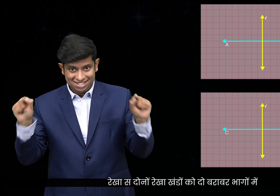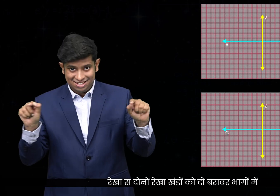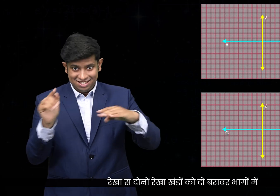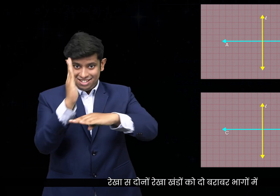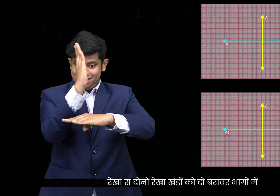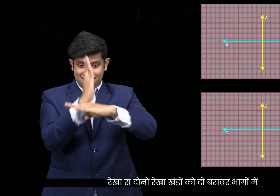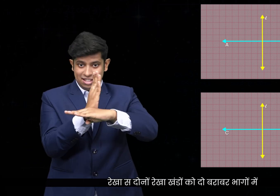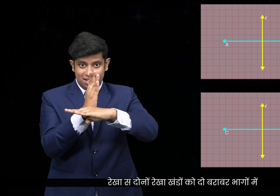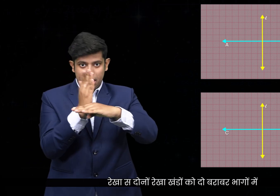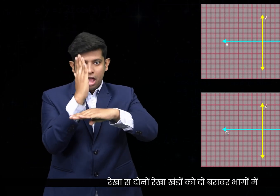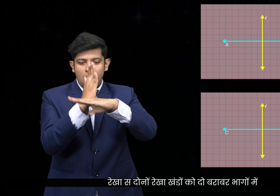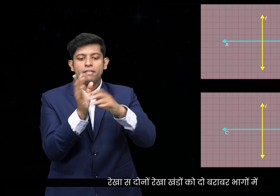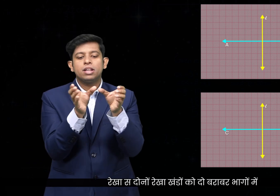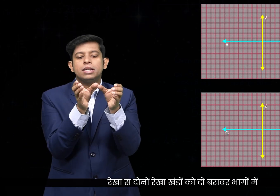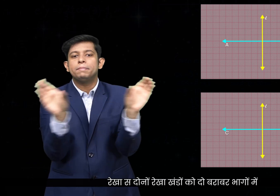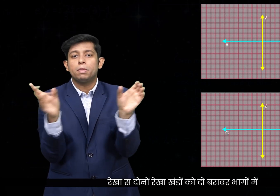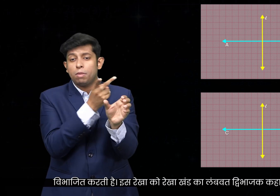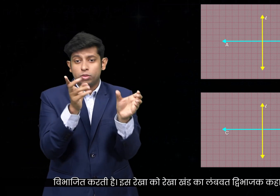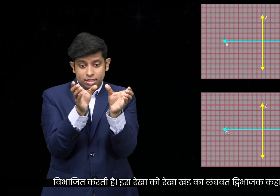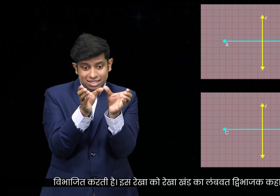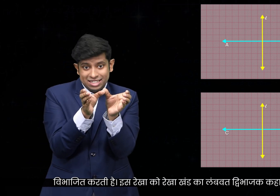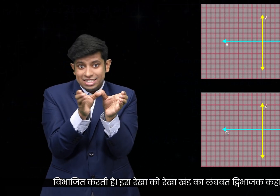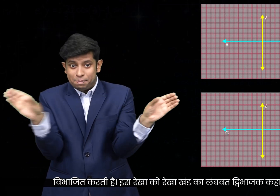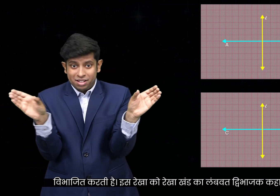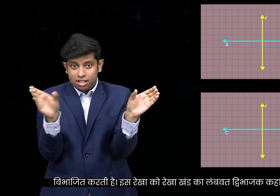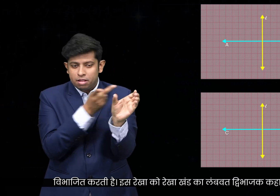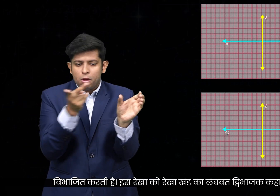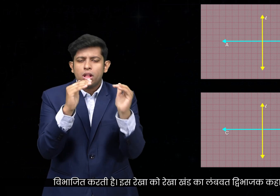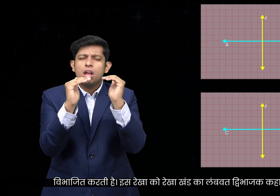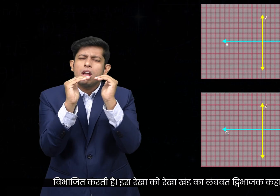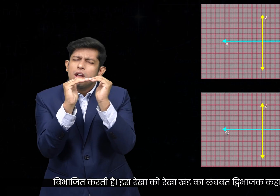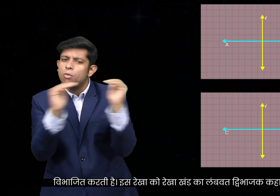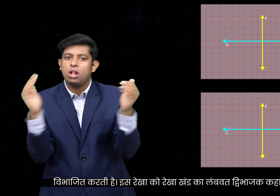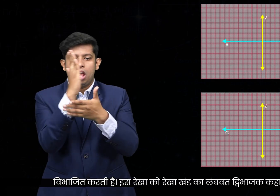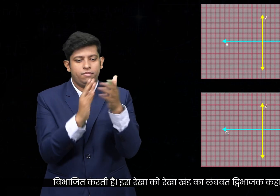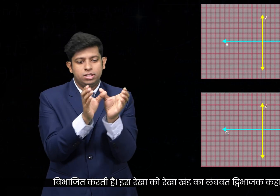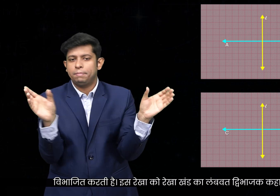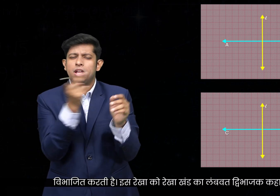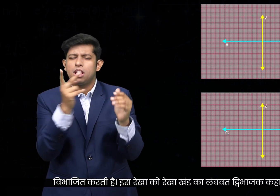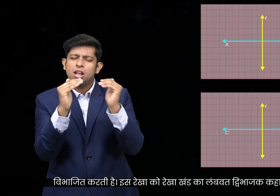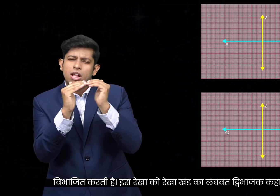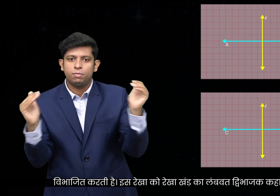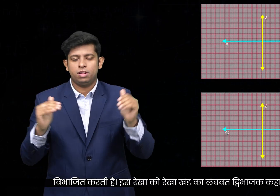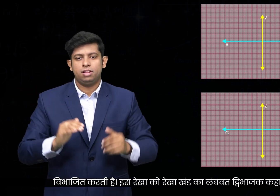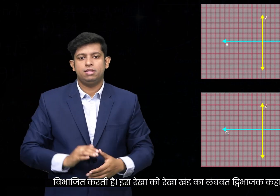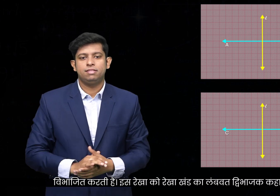को 2 बराबर भागों में विभाजित करती है। इस रेखा को रेखाखंड का